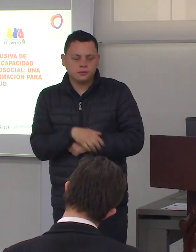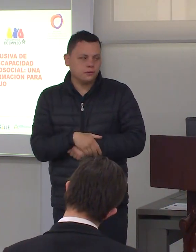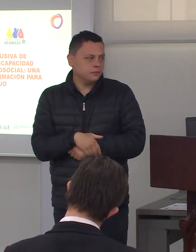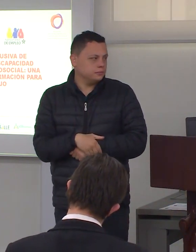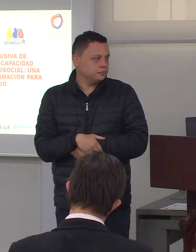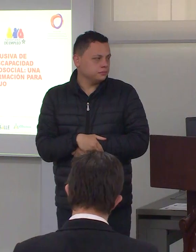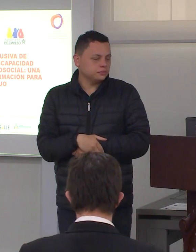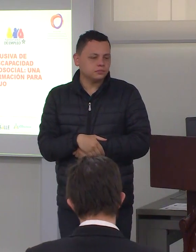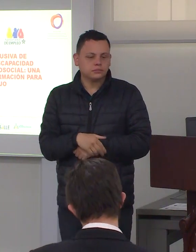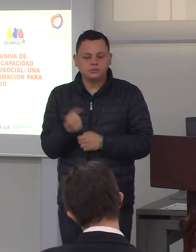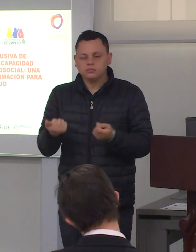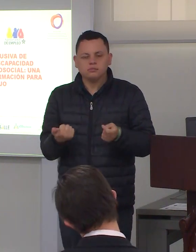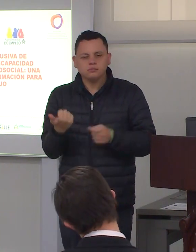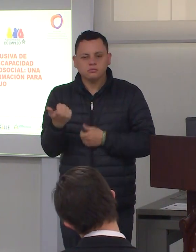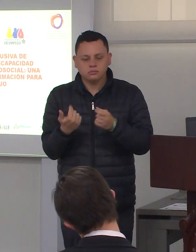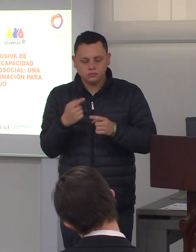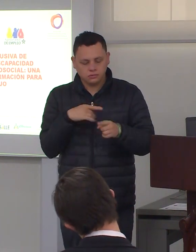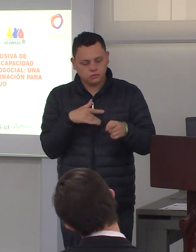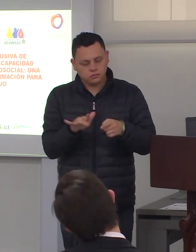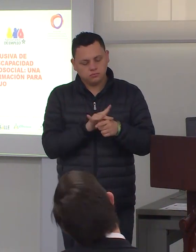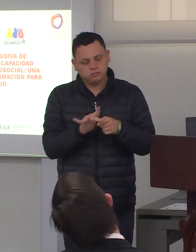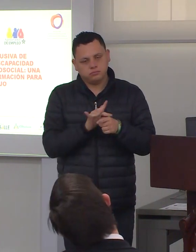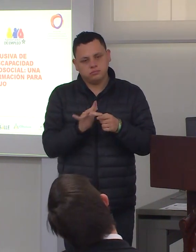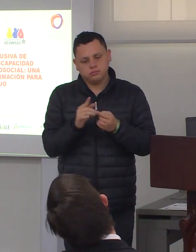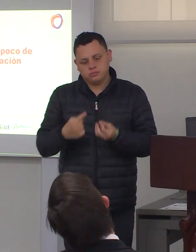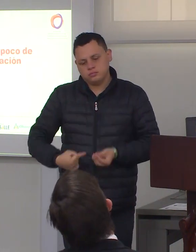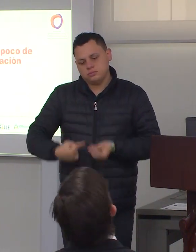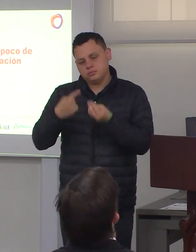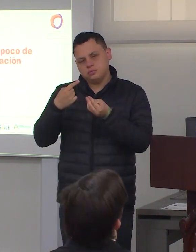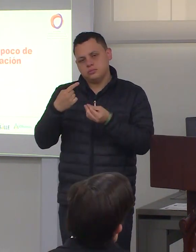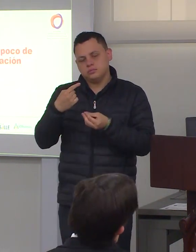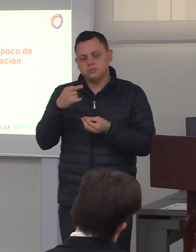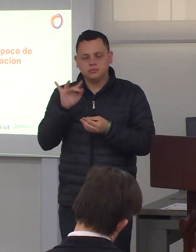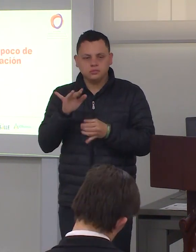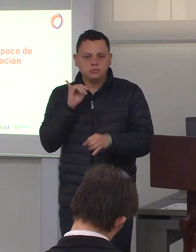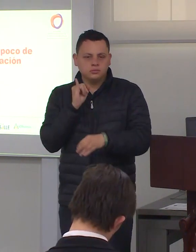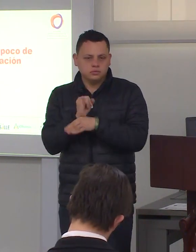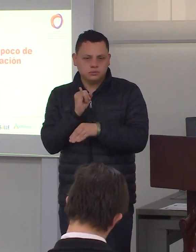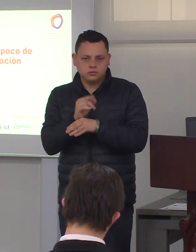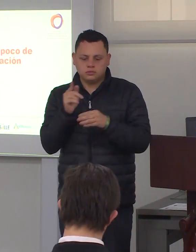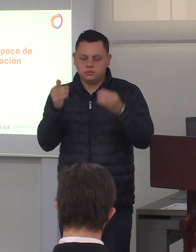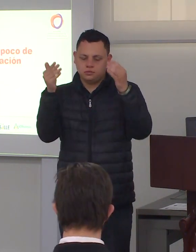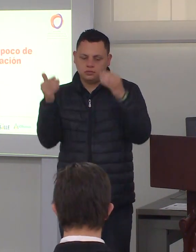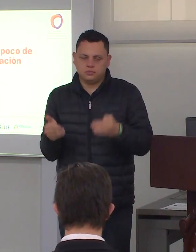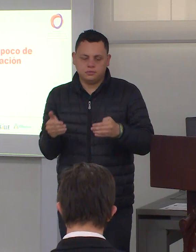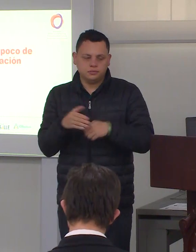la implementación de la política institucional de discapacidad.